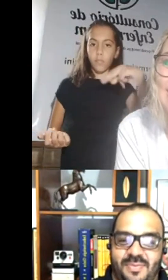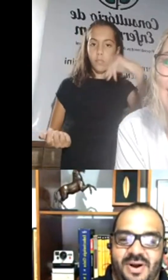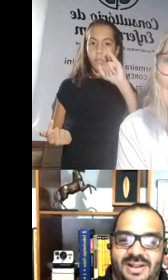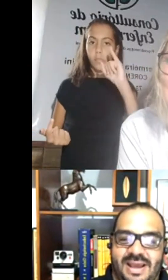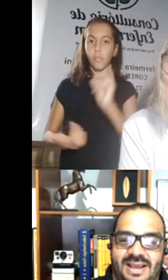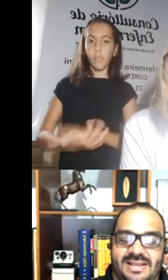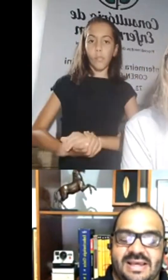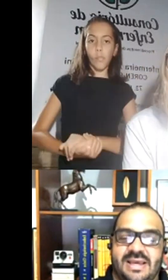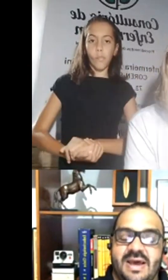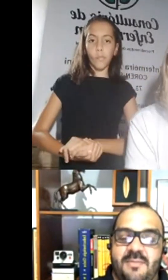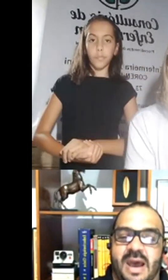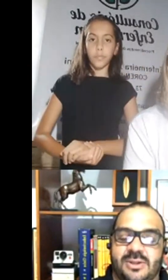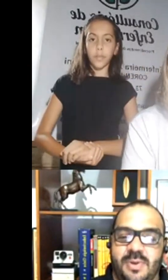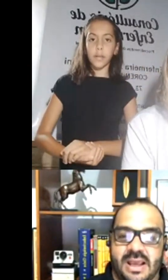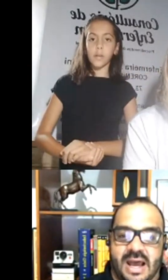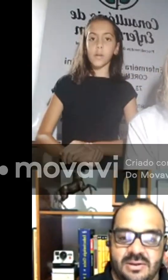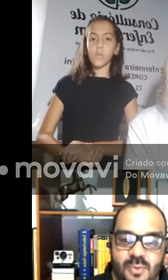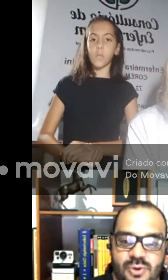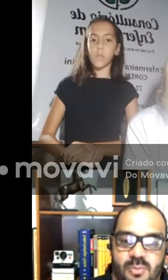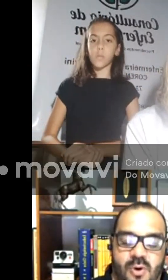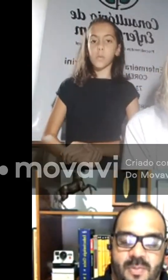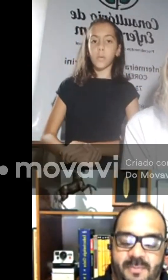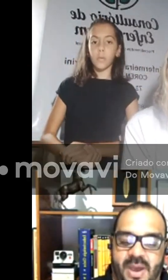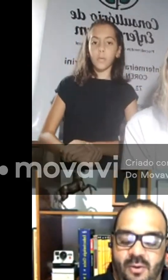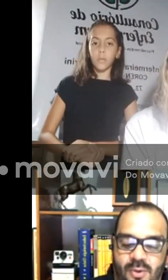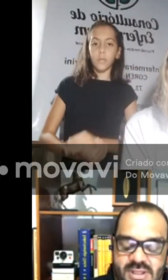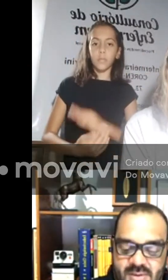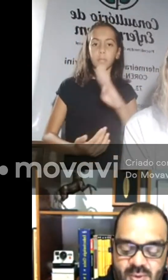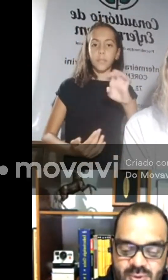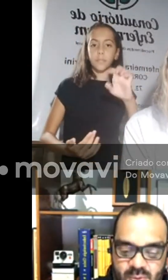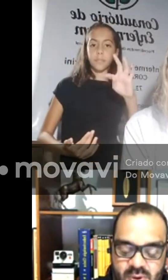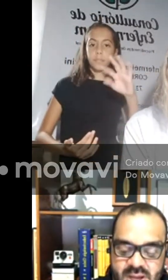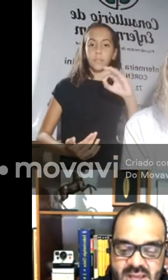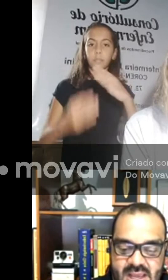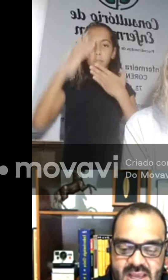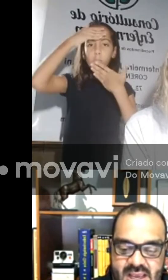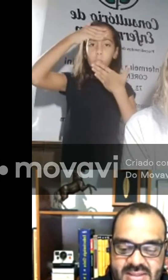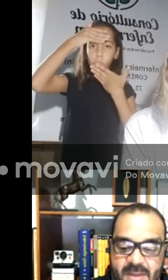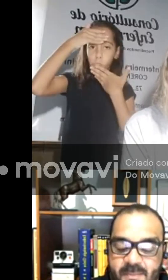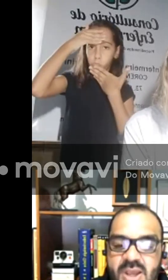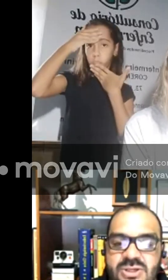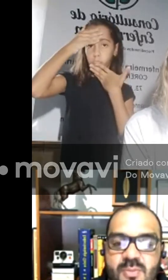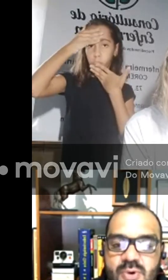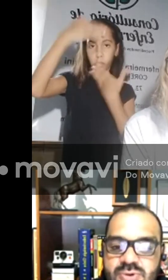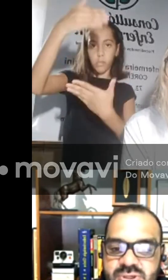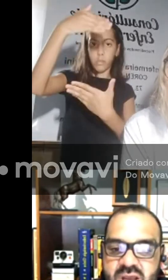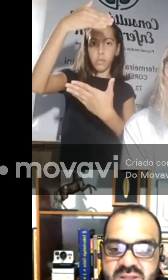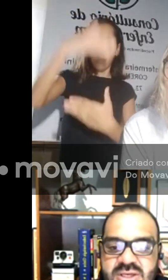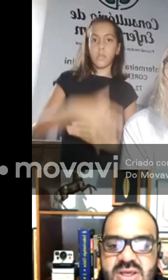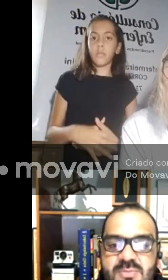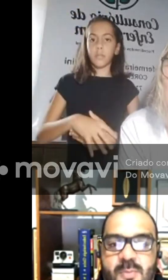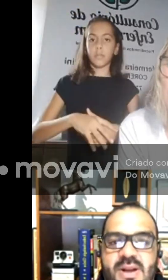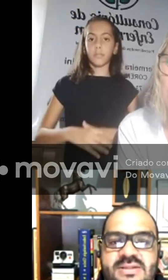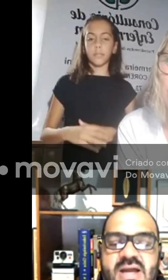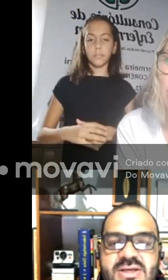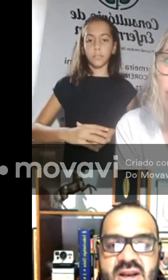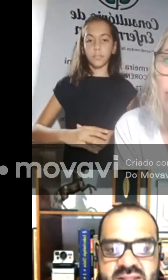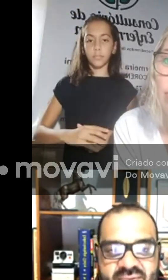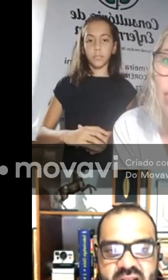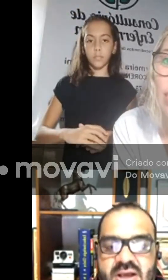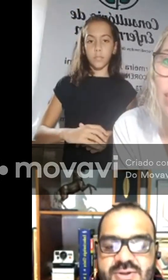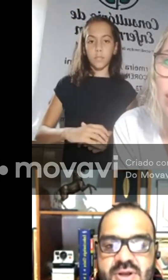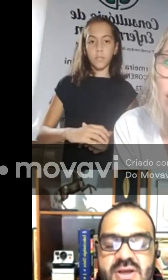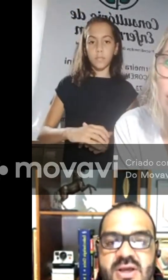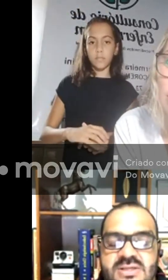Nosso brother aí, isso aí. Beto, obrigado. Muito bom a pergunta aí, muito boa. Depende muito, Jana, de que mobilidade que ele